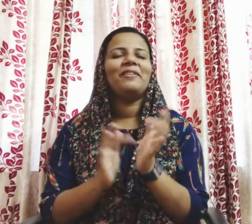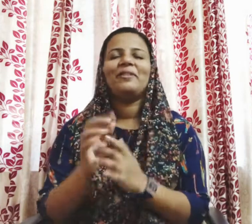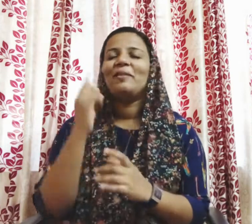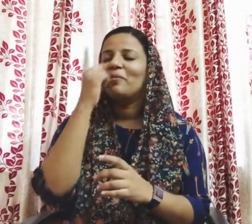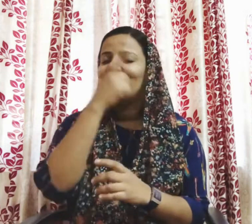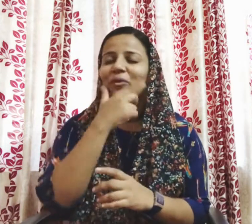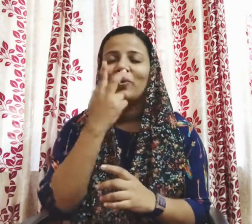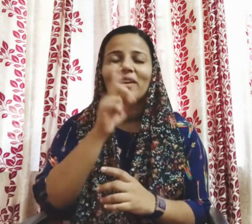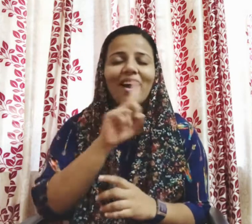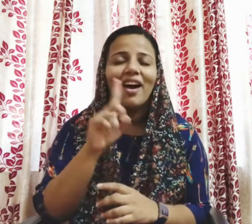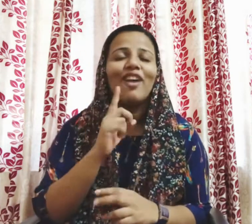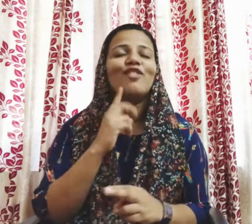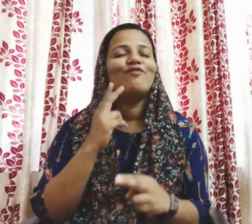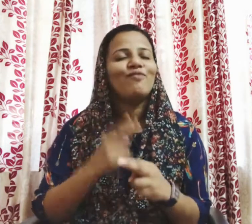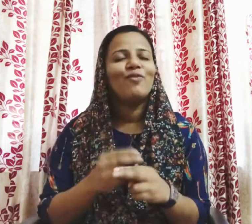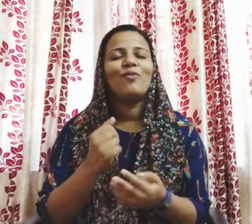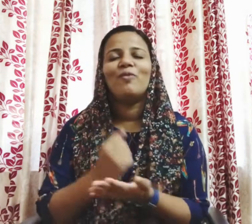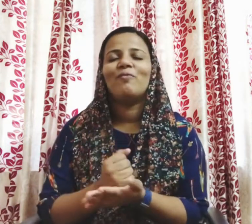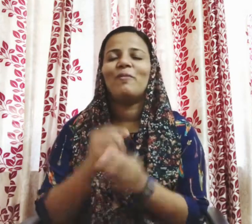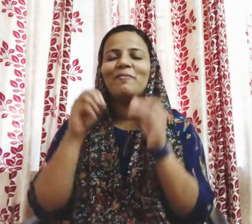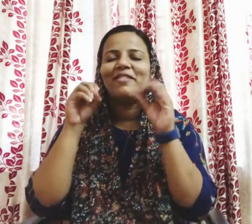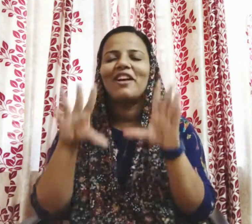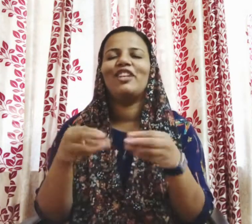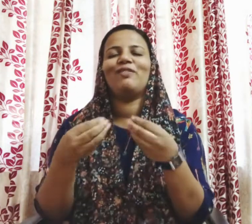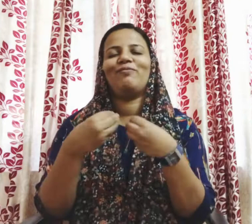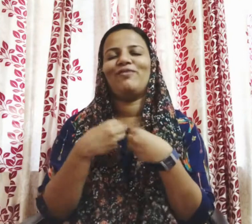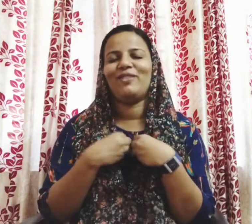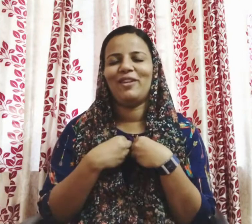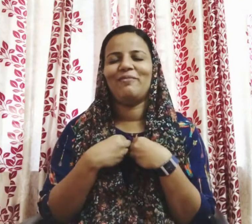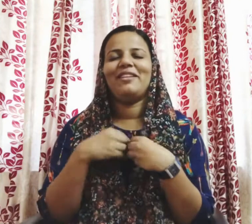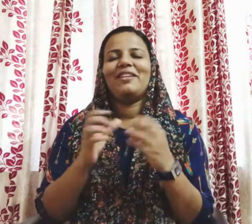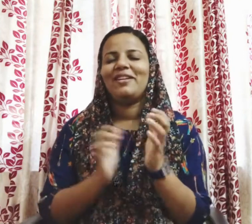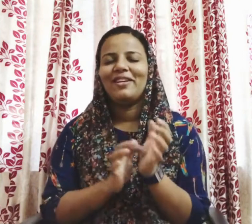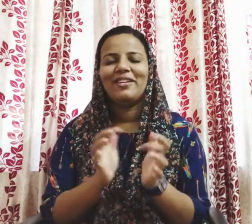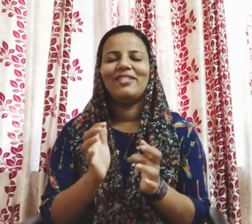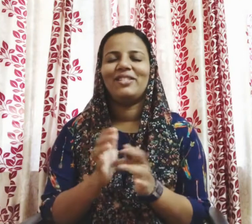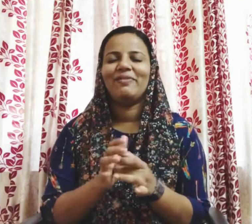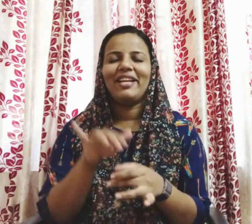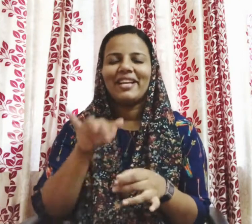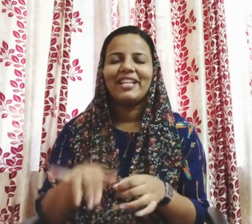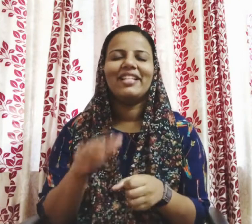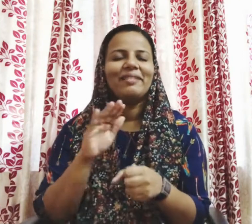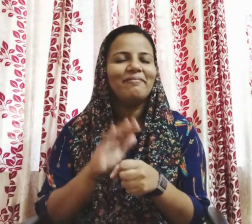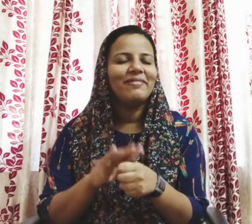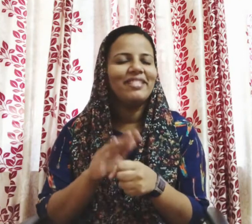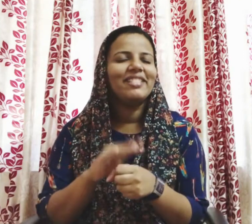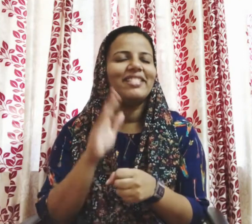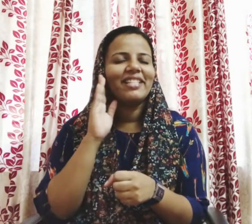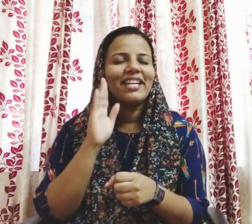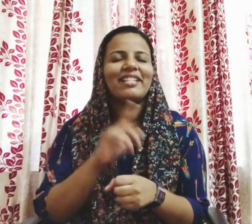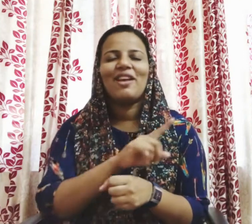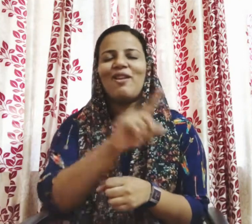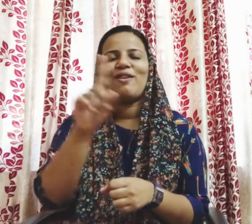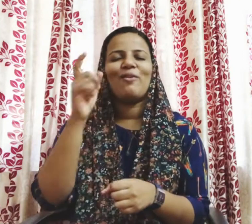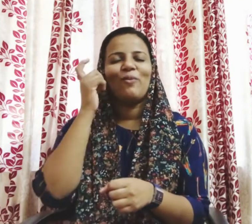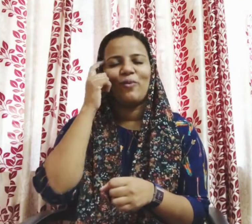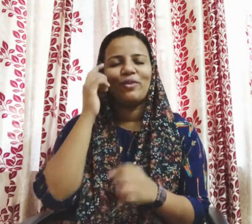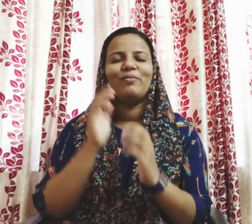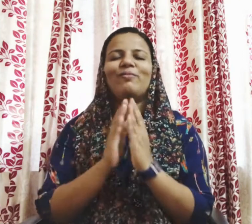കർത്താവിങ്കിലേക്ക് നോക്കിയവരെയൊക്കെയും കർത്താവ് പ്രകാശിപ്പിച്ചതിനായിട്ട് സ്തോത്രം. ഇന്ന് പ്രഭാതത്തിൽ കർത്താവേ, ഇന്ന് ഈ ശബ്ദം കേൾക്കുന്ന ഓരോ മക്കൾക്ക് വേണ്ടി